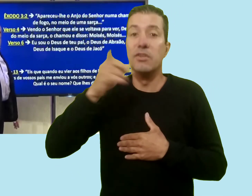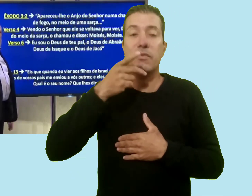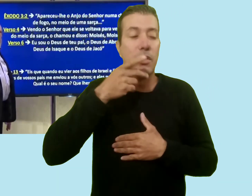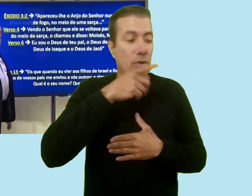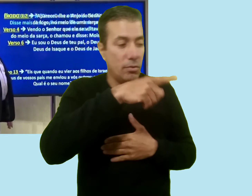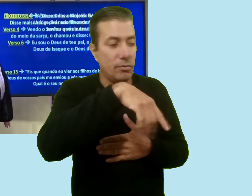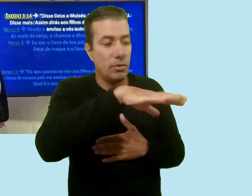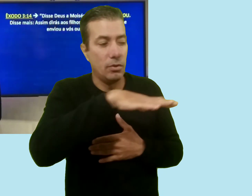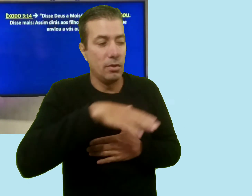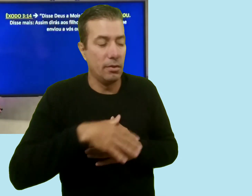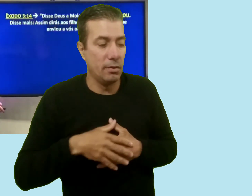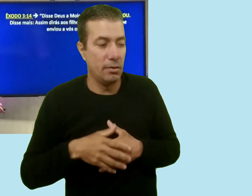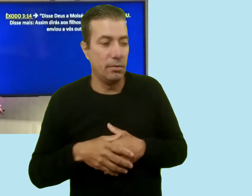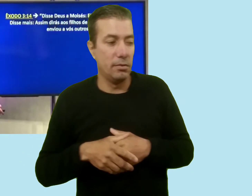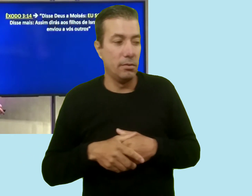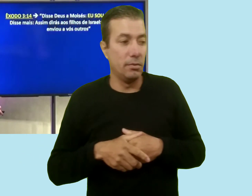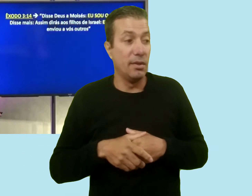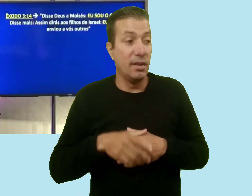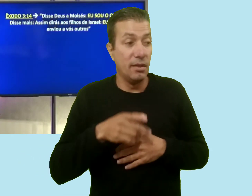resposta que Deus falou para ele.